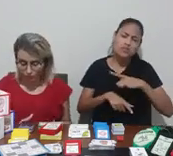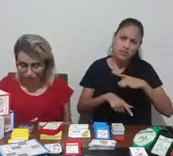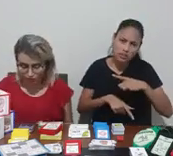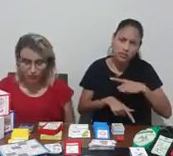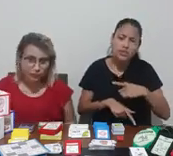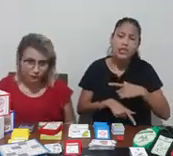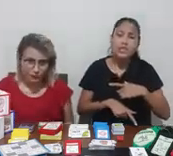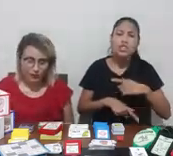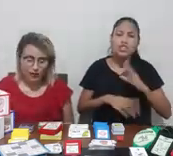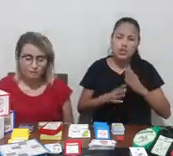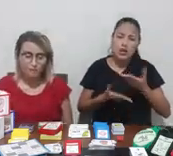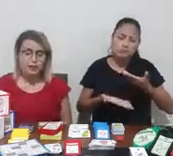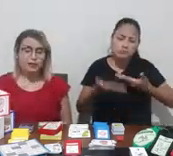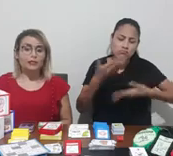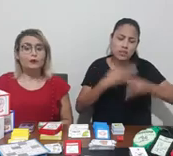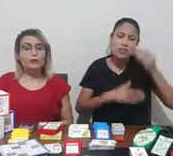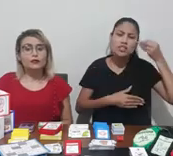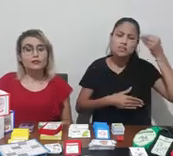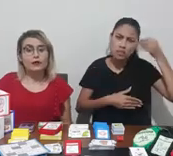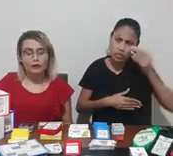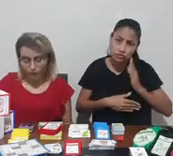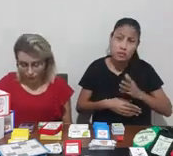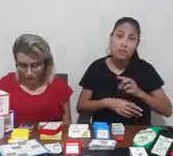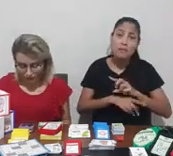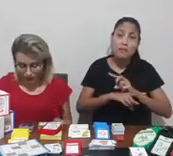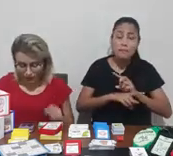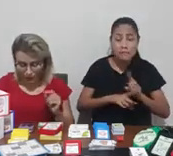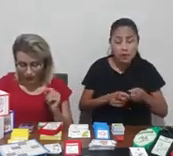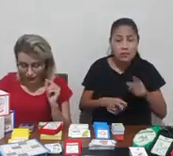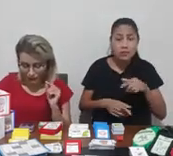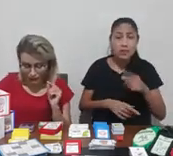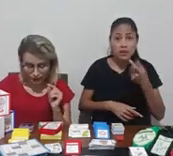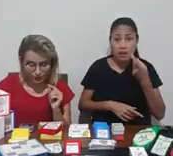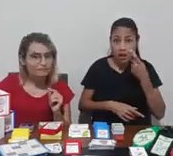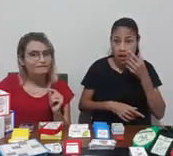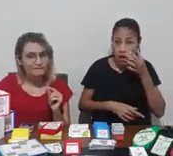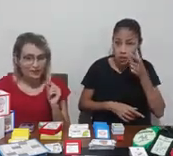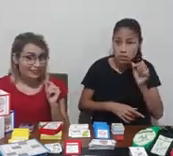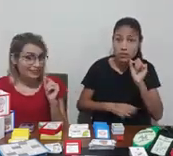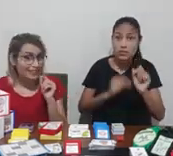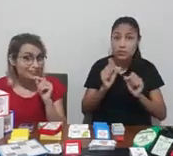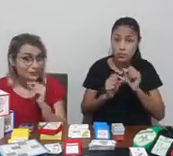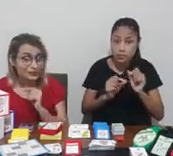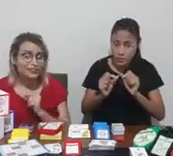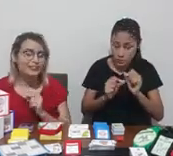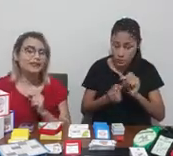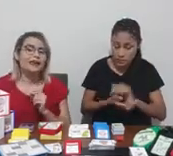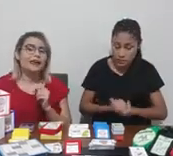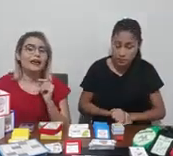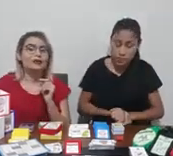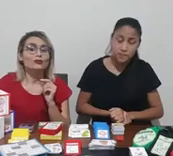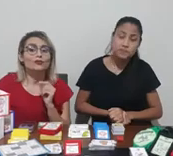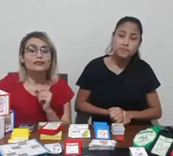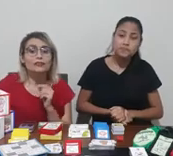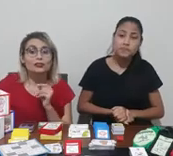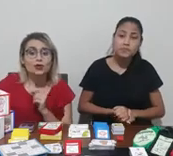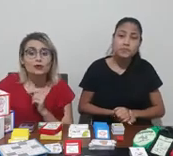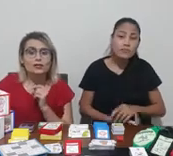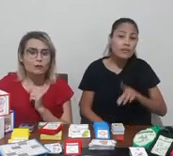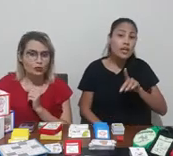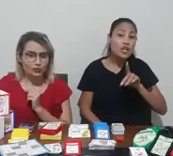compartilhado bastante coisas, tá? Então, uma coisa que eu quero que vocês fiquem ligadinhos aí, é no dia